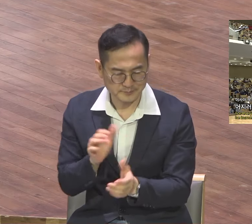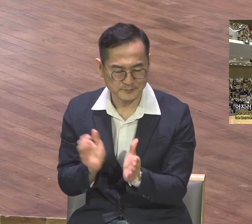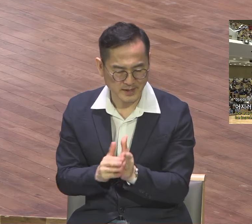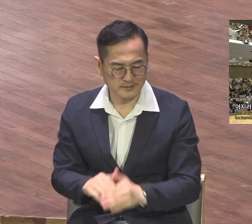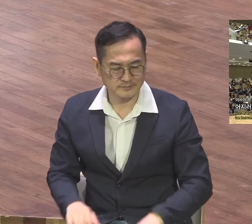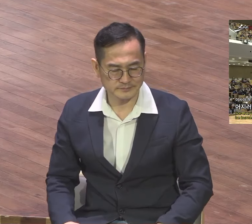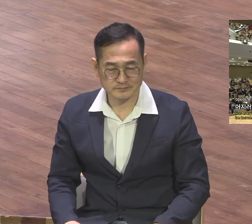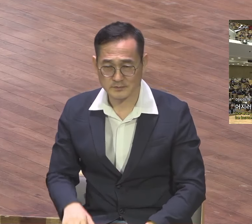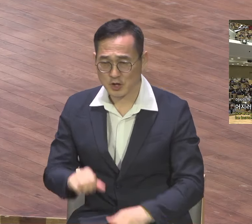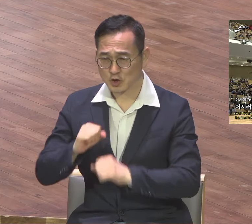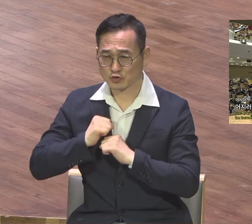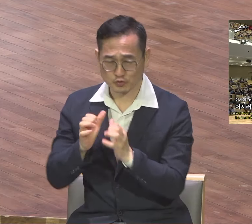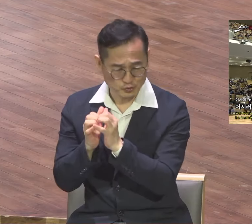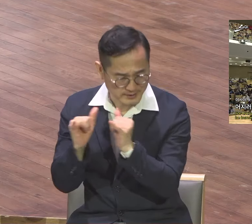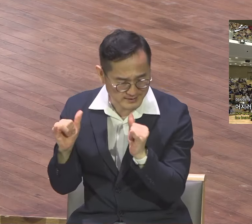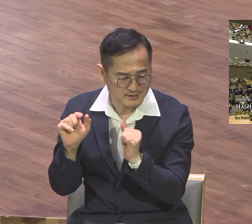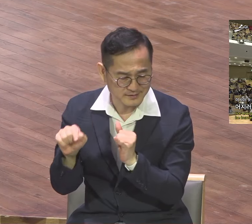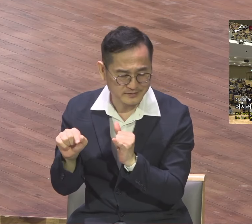싸우는 군인들의